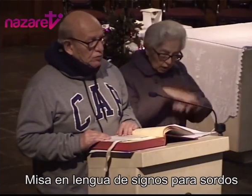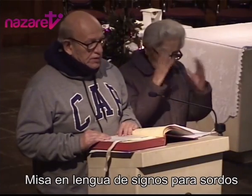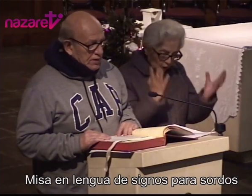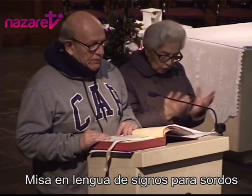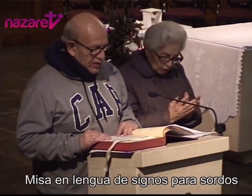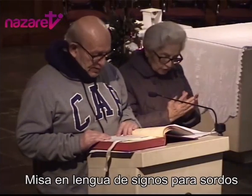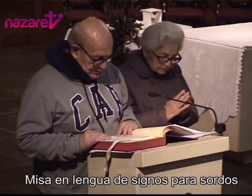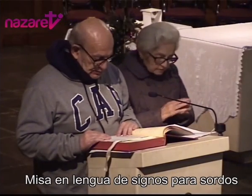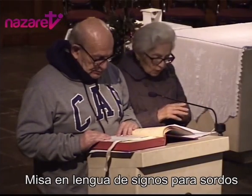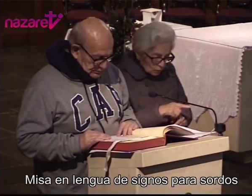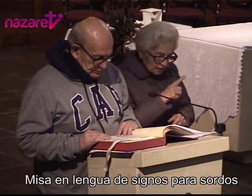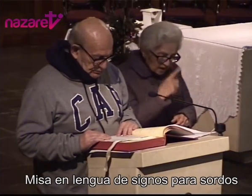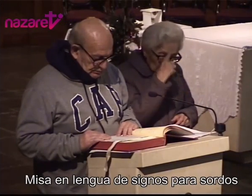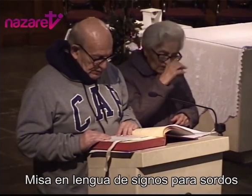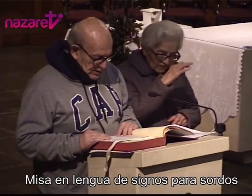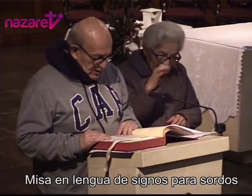es nuestra fe.